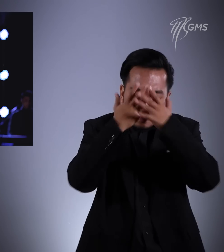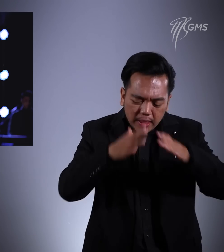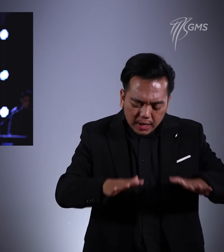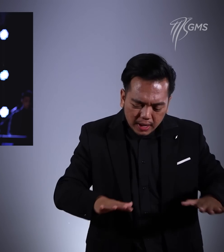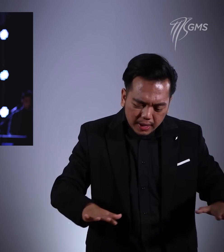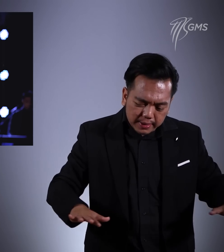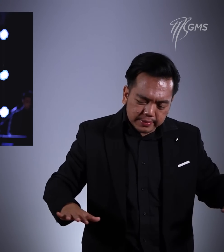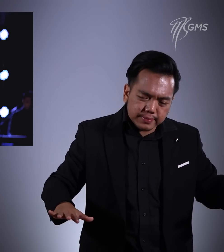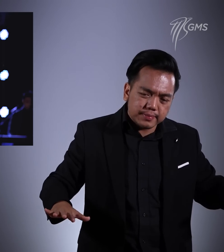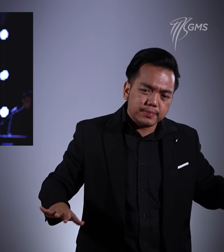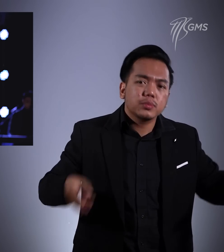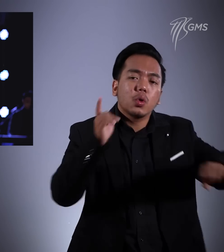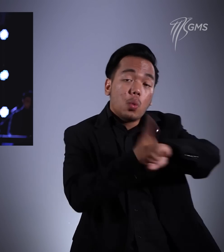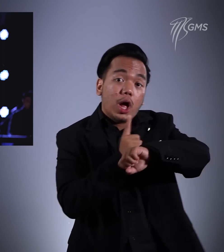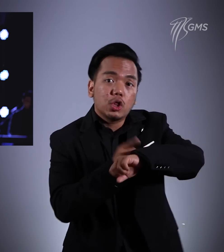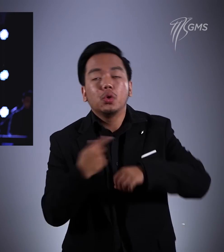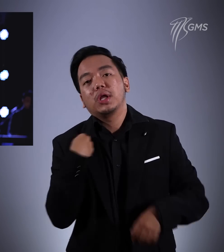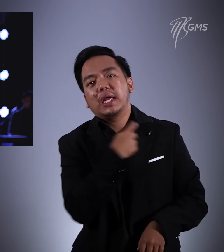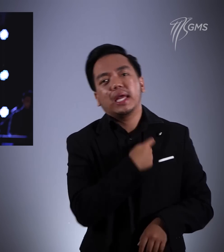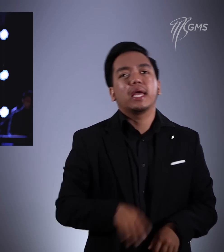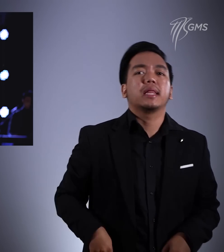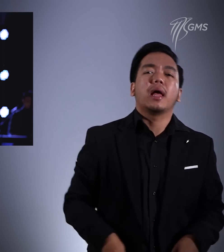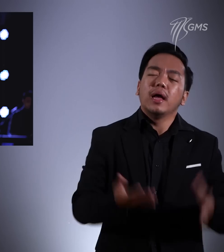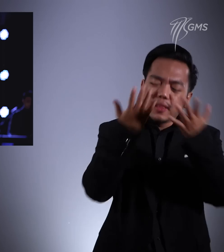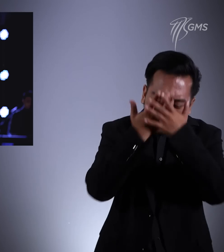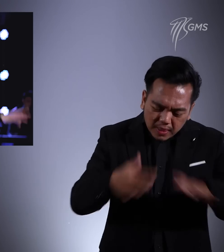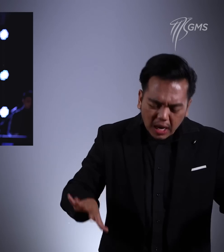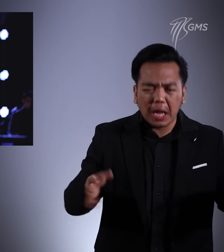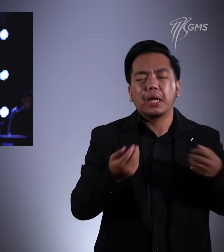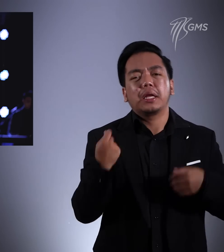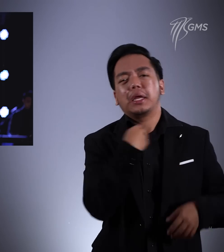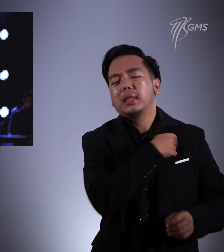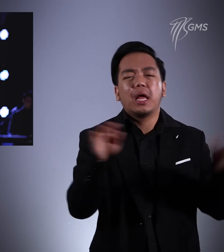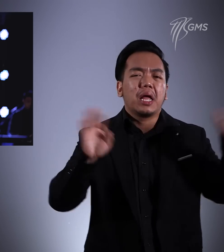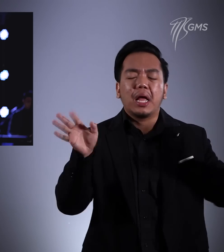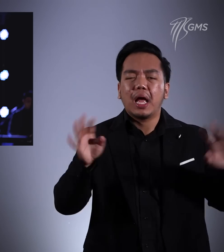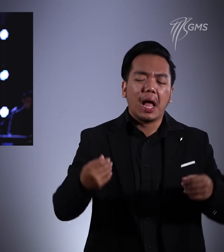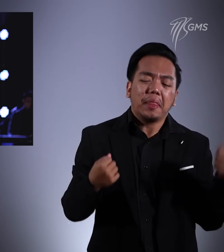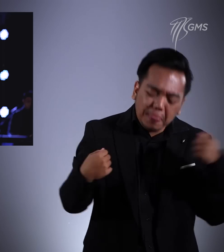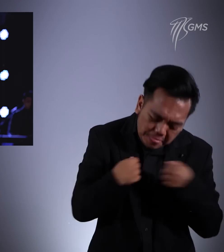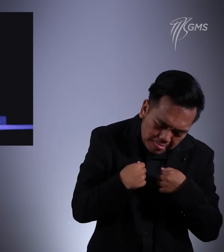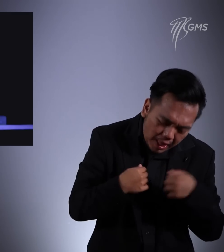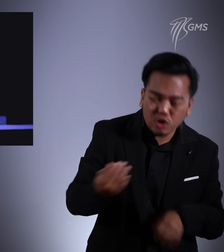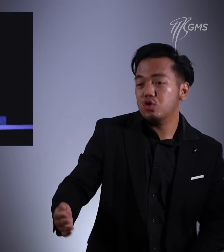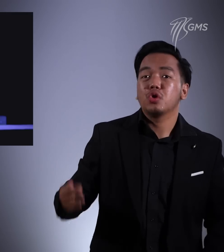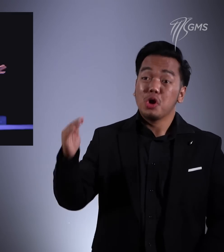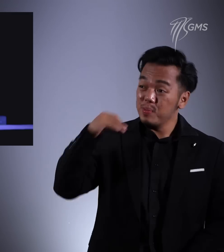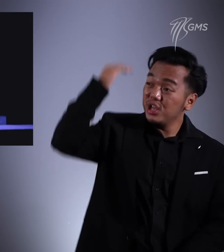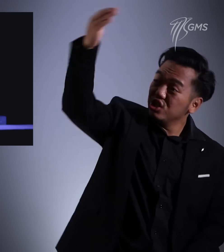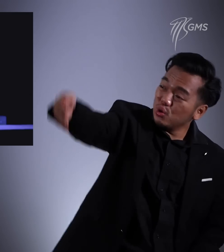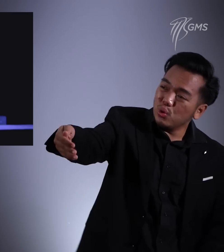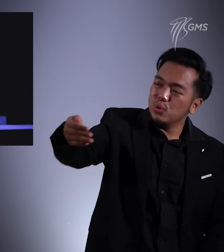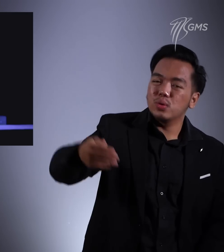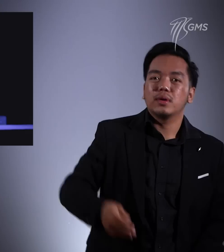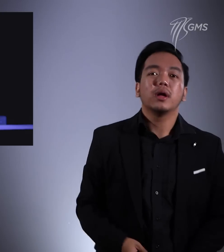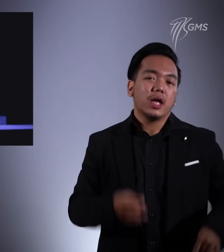Ketika kita takut sama Tuhan, kita jadi tenang karena kita nggak takut sama apa-apa lagi. Kalau orang sudah takut sama Tuhan, dia nggak takut hari esok. Kalau dia takut sama Allah, dia